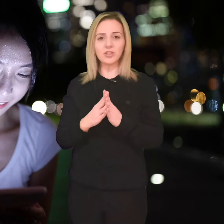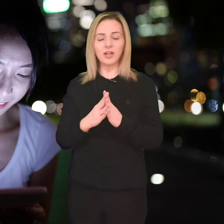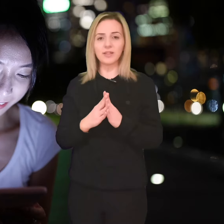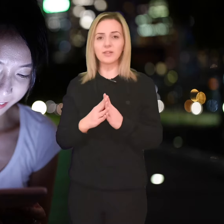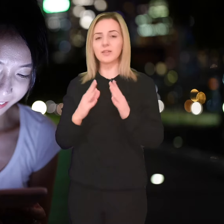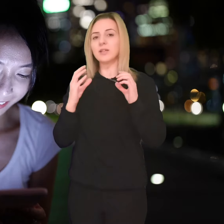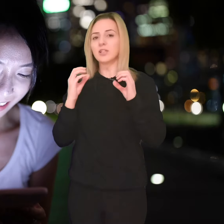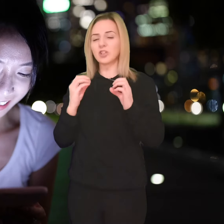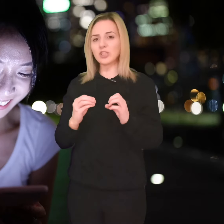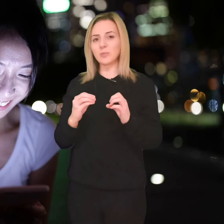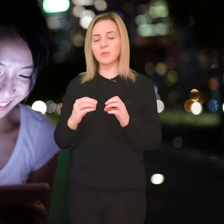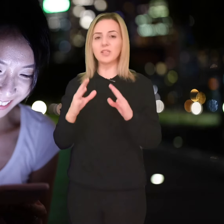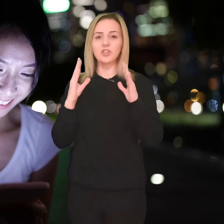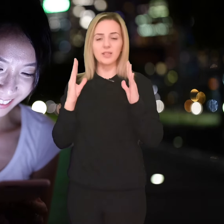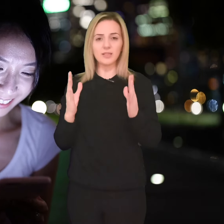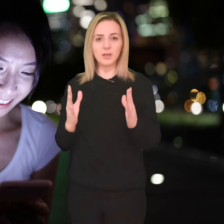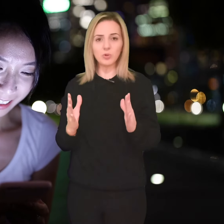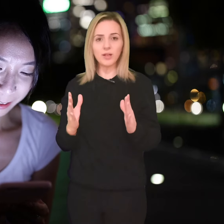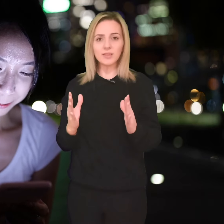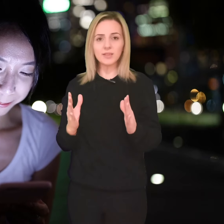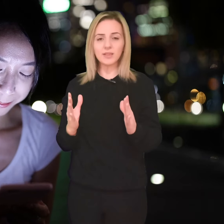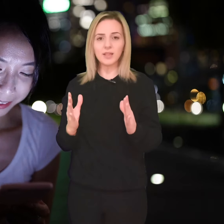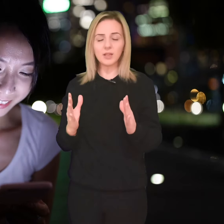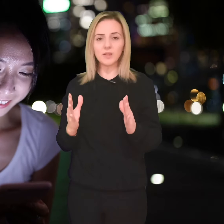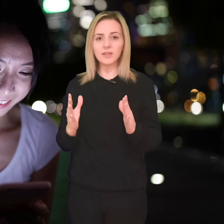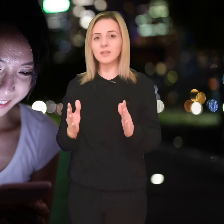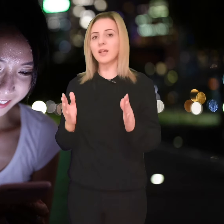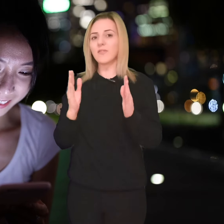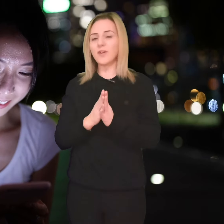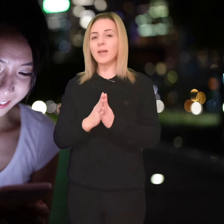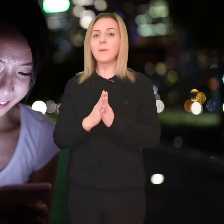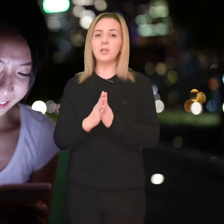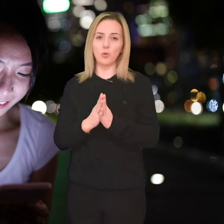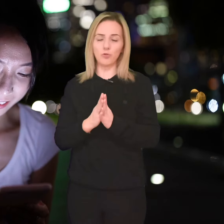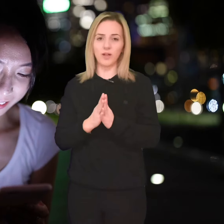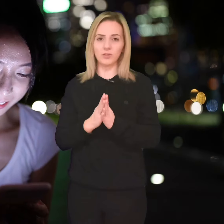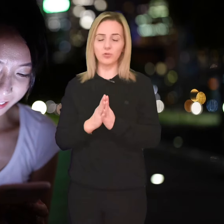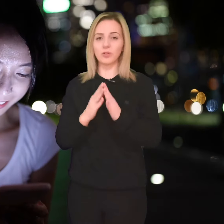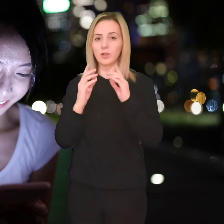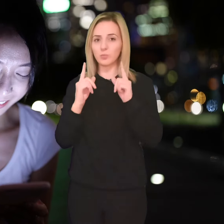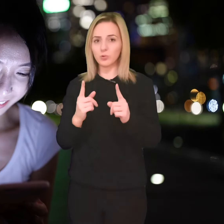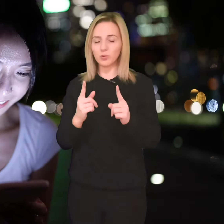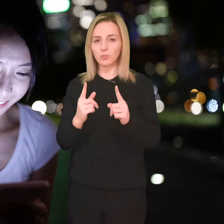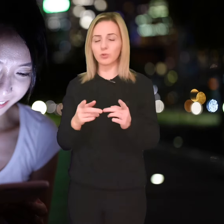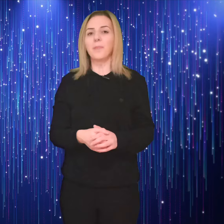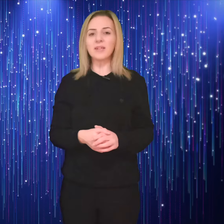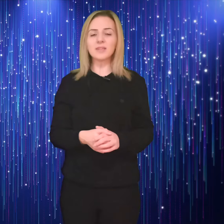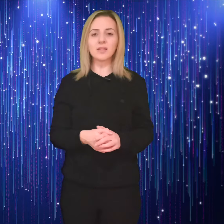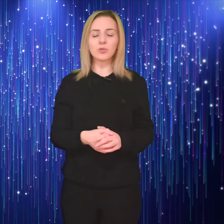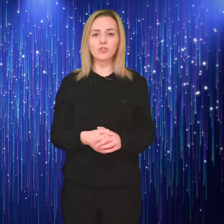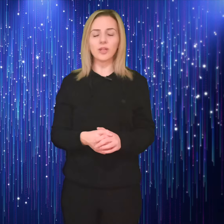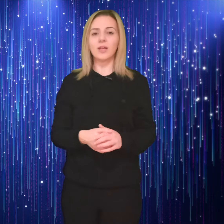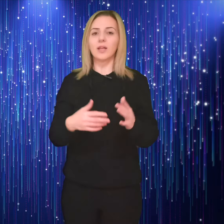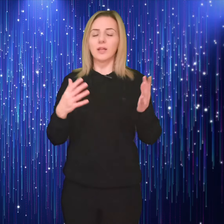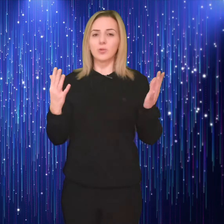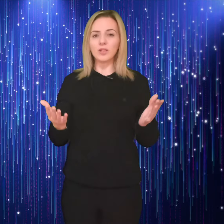yapay ışık kaynakları çalışabilmesi için insan müdahalesi gerekmektedir ve bir ömrü vardır çocuklar. Bunu unutmuyorsun. Ben size